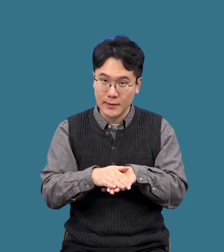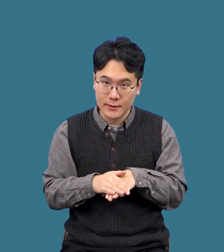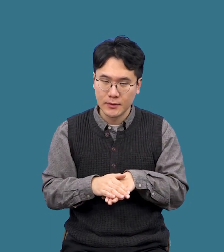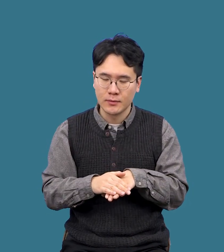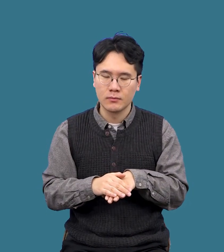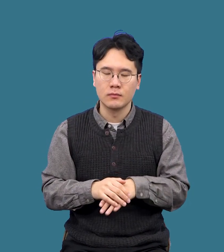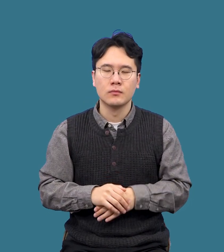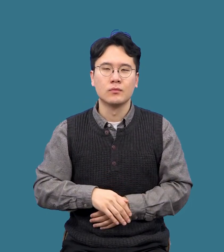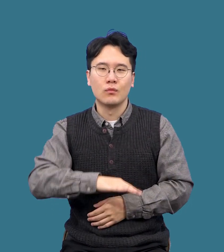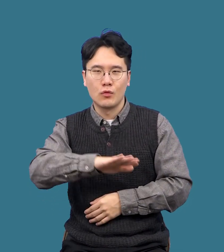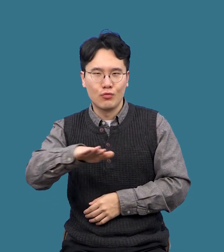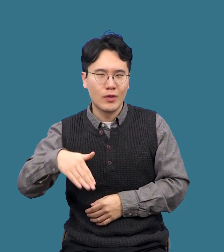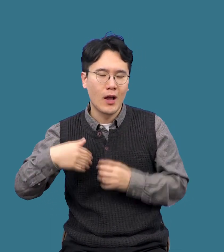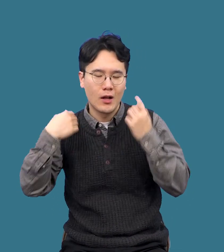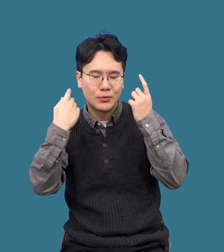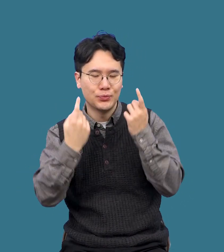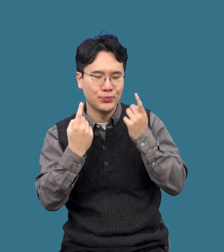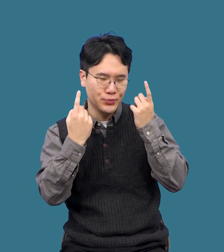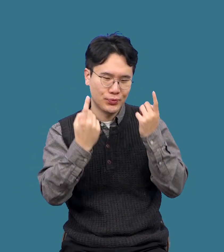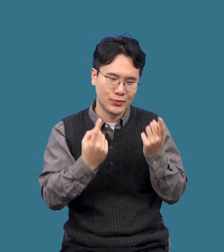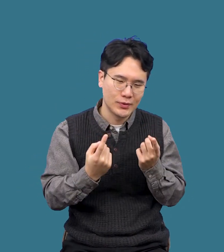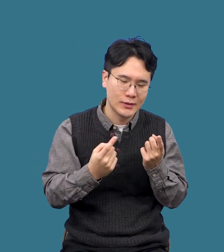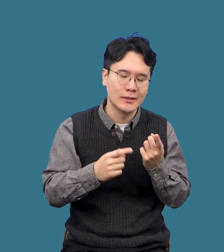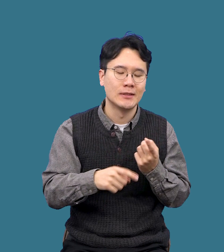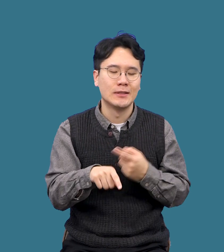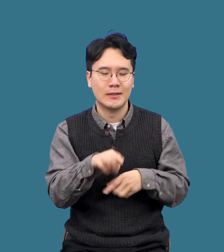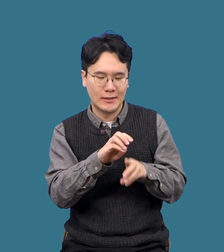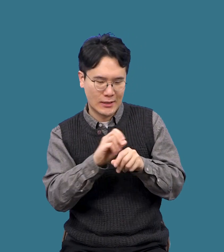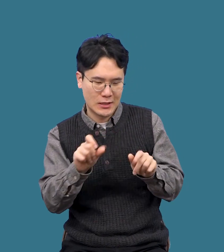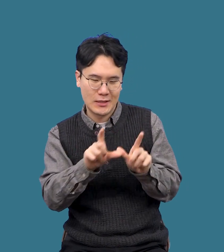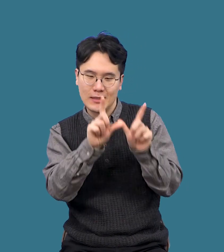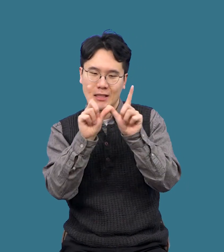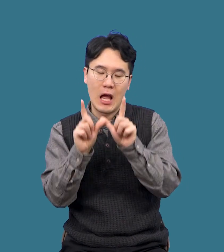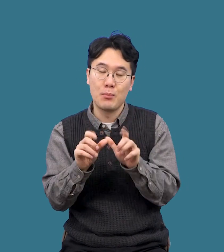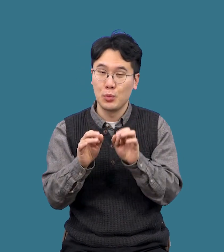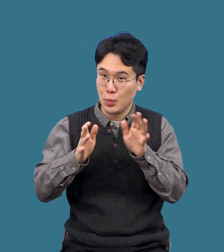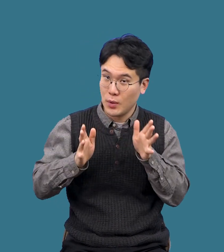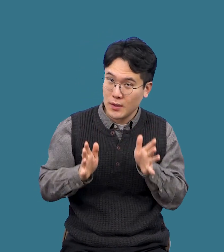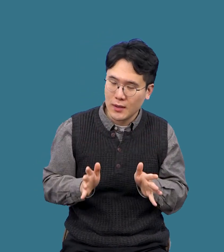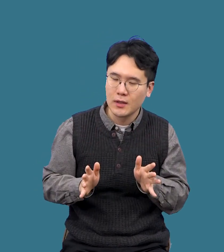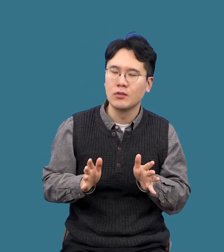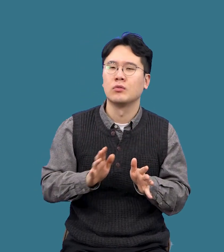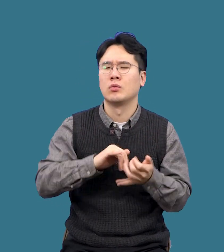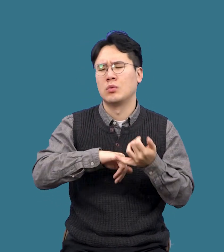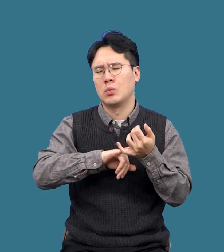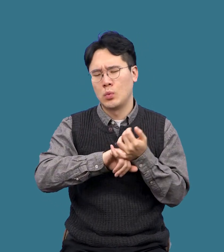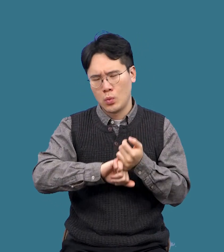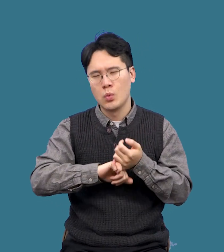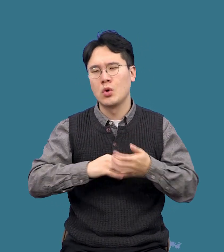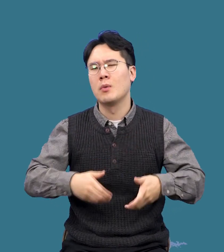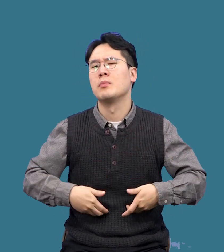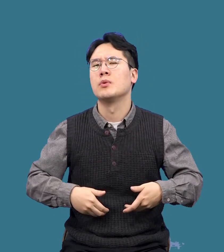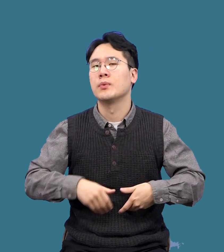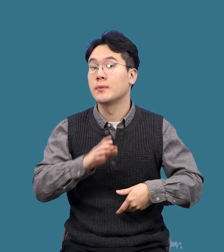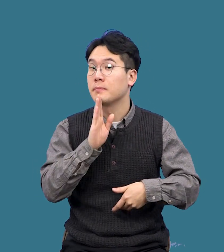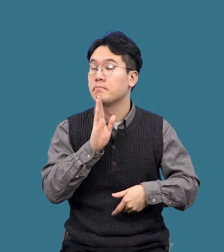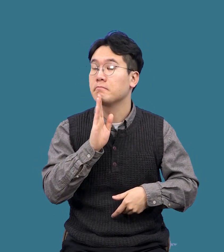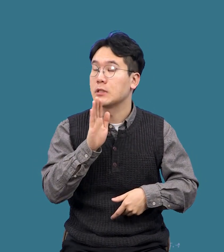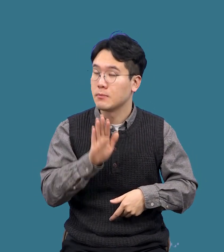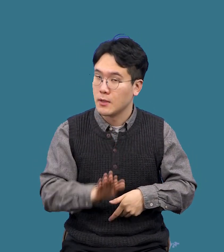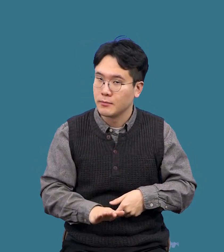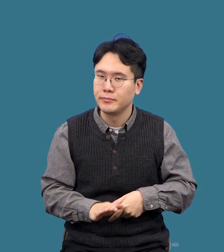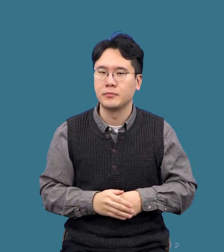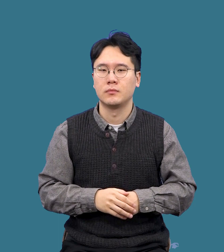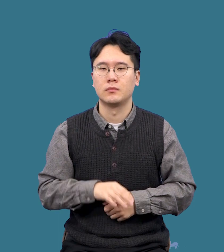우리가 순례하는 동안, 지상에서 삶을 사는 동안에도 우리가 꼭 필요한 것이지만 이 순례의